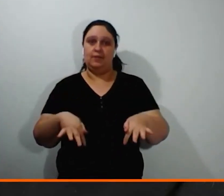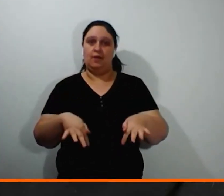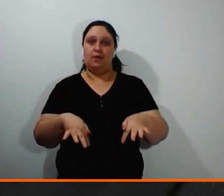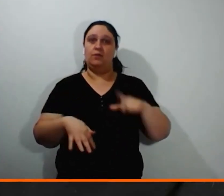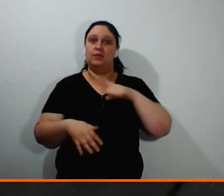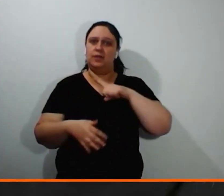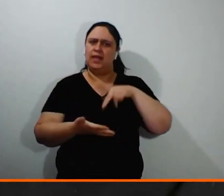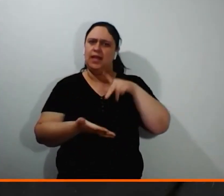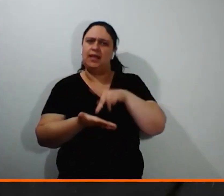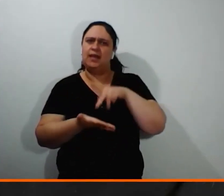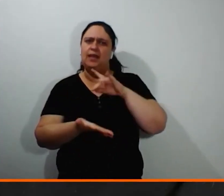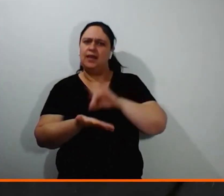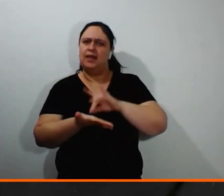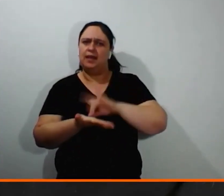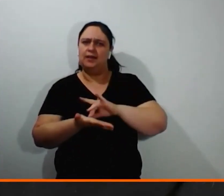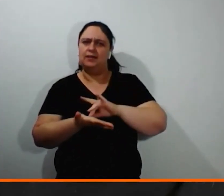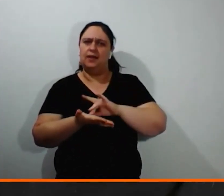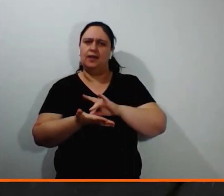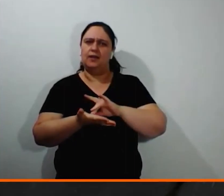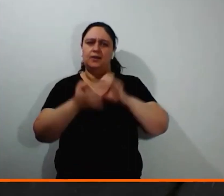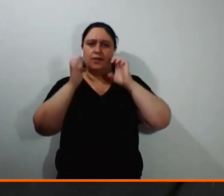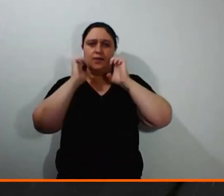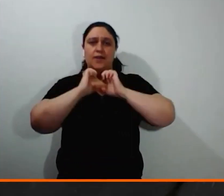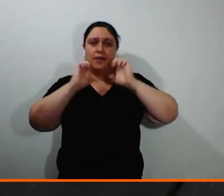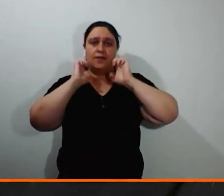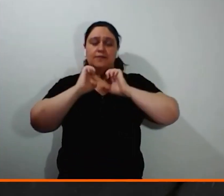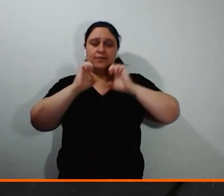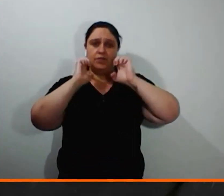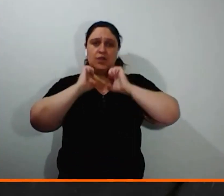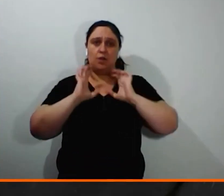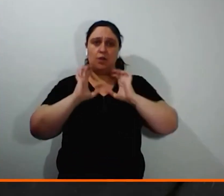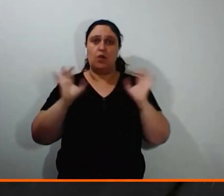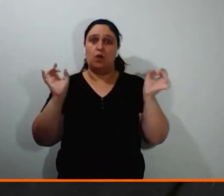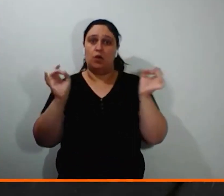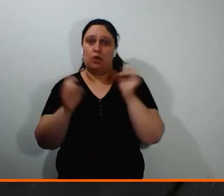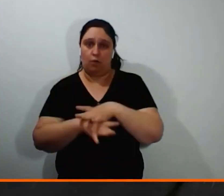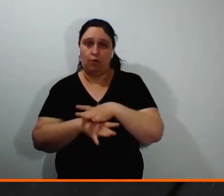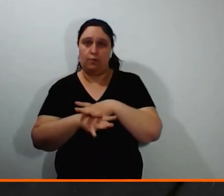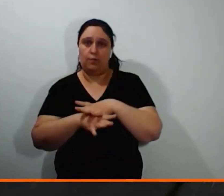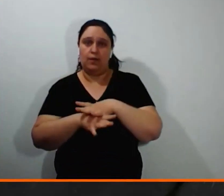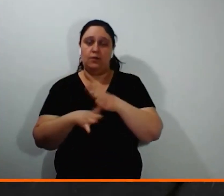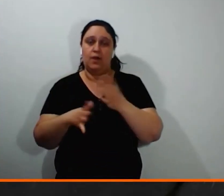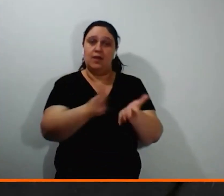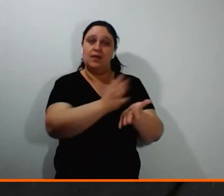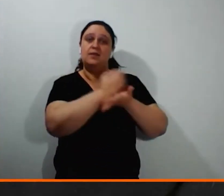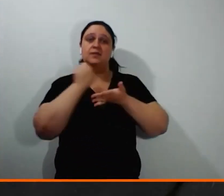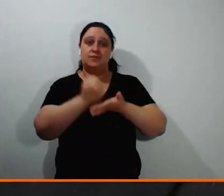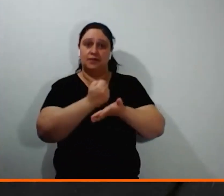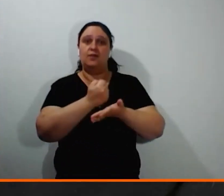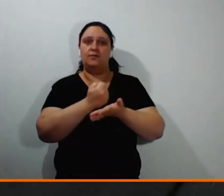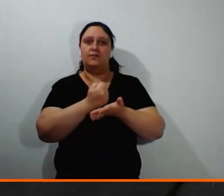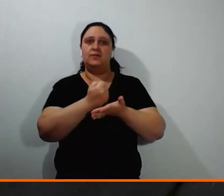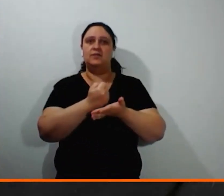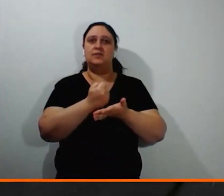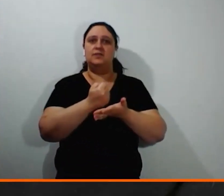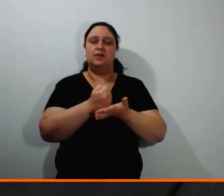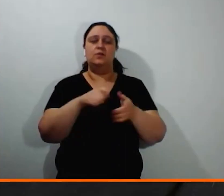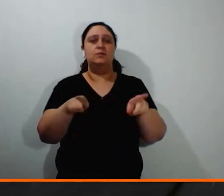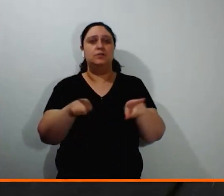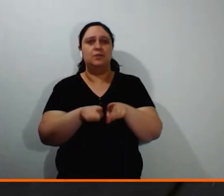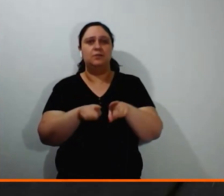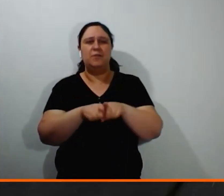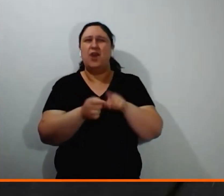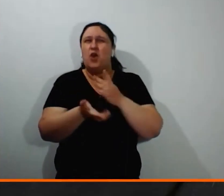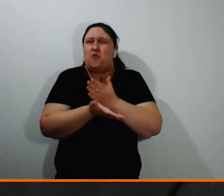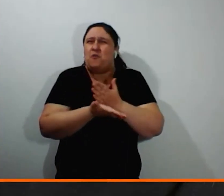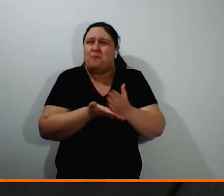evangelho completo. E depois a salvação que nós ganhamos, irmãos, não é apenas salvação inicial, é